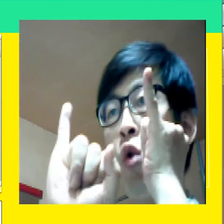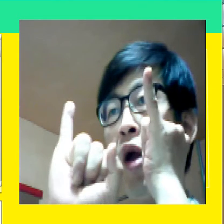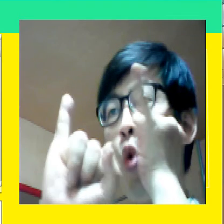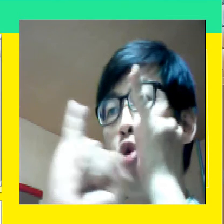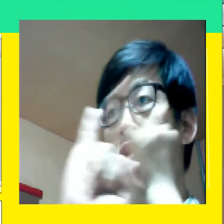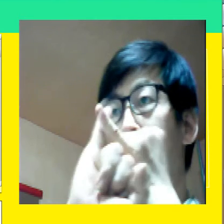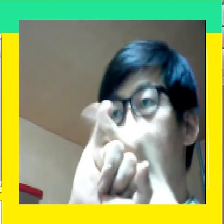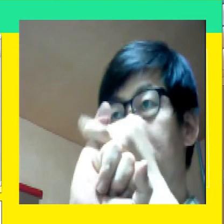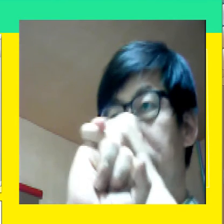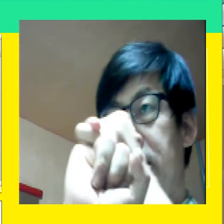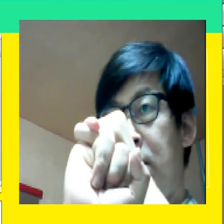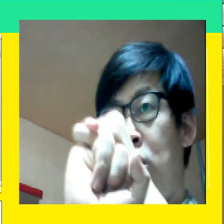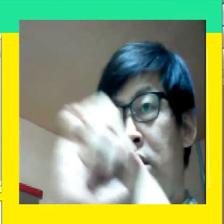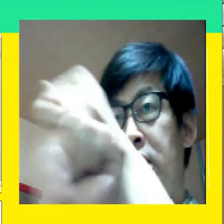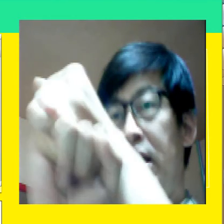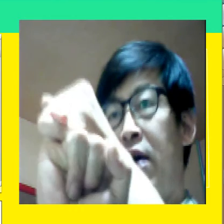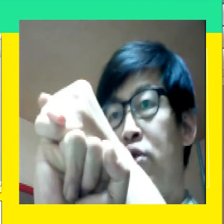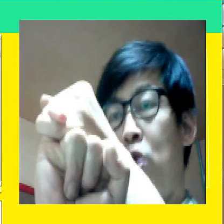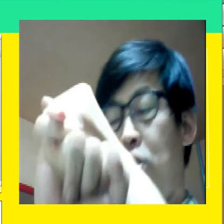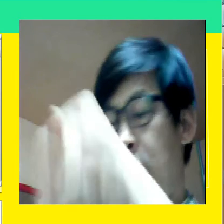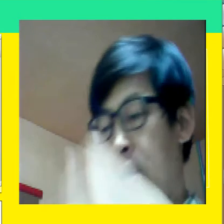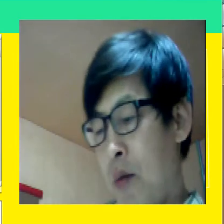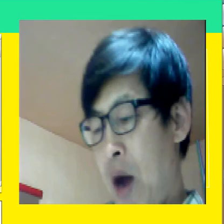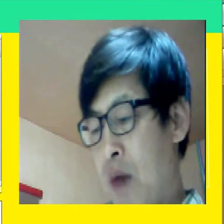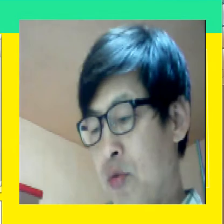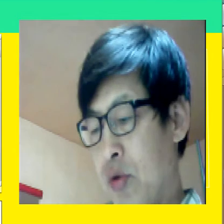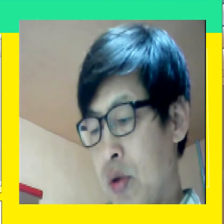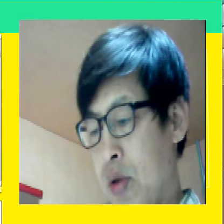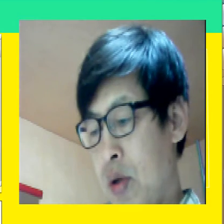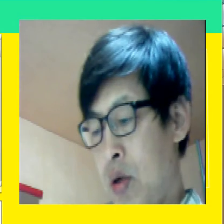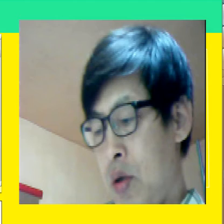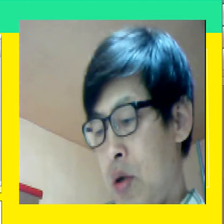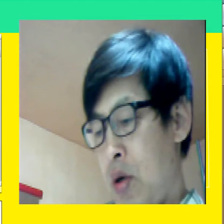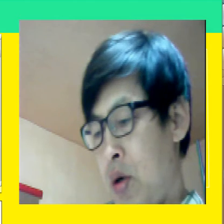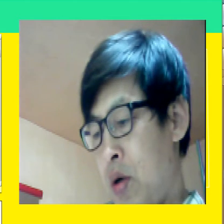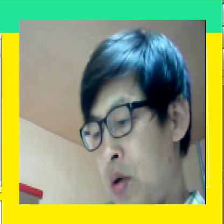손가락 5를 잡고. 약속. 방문.